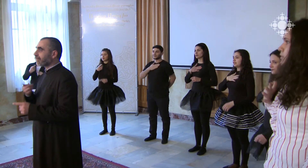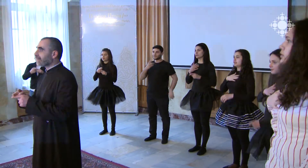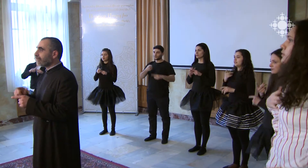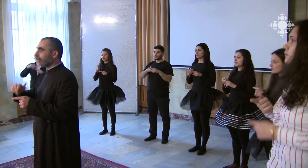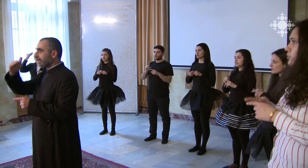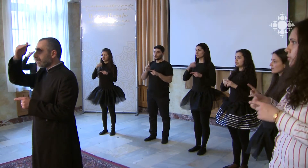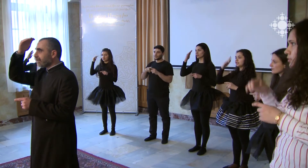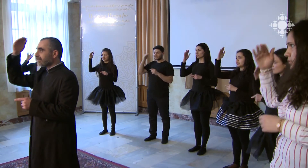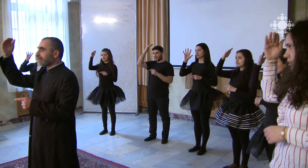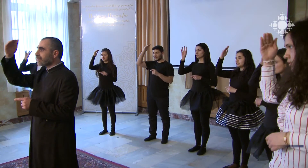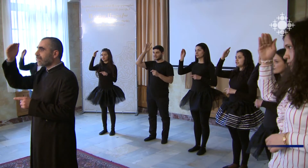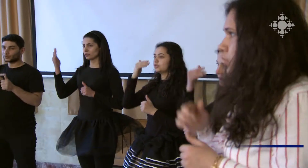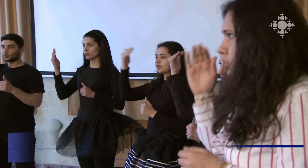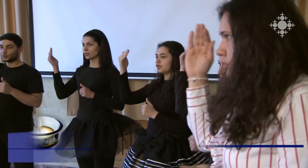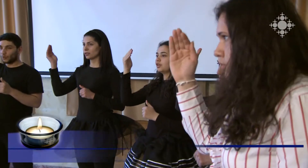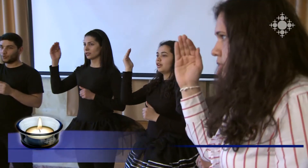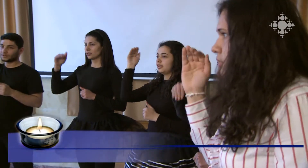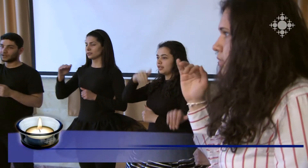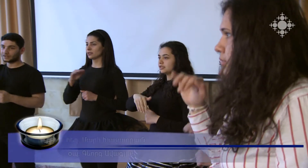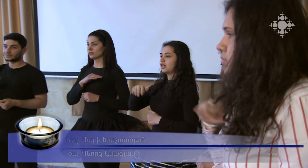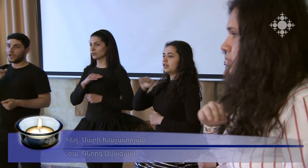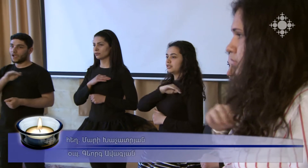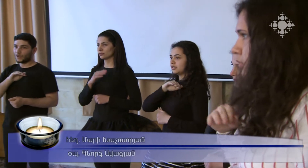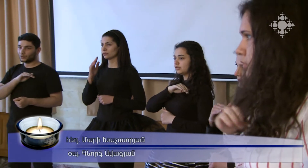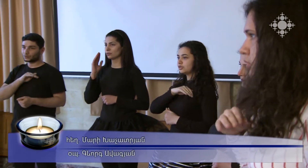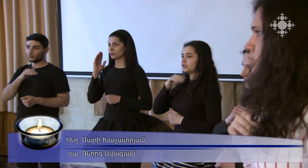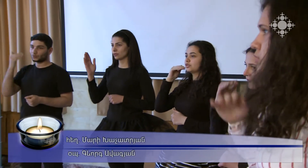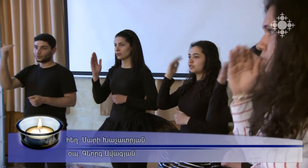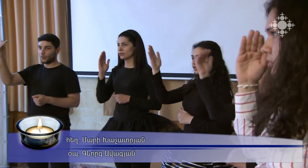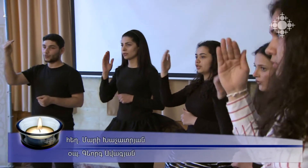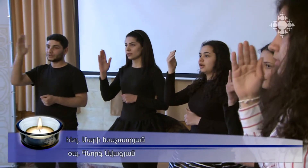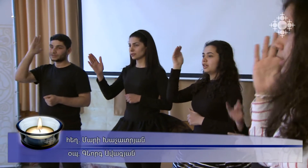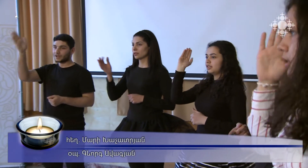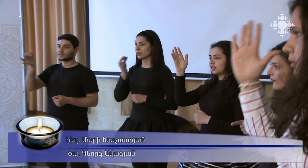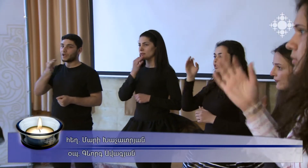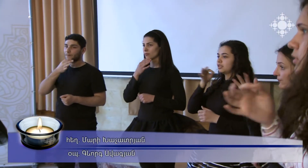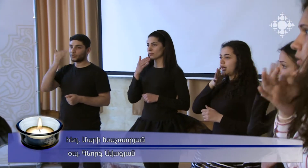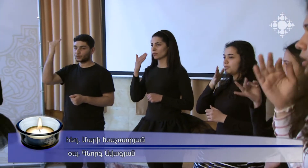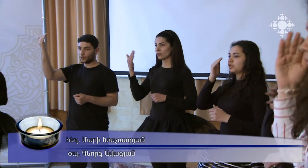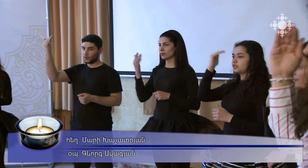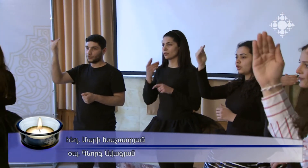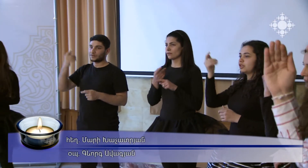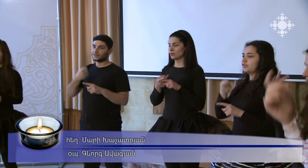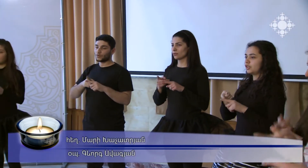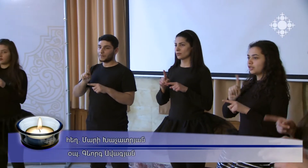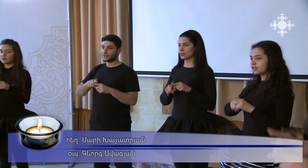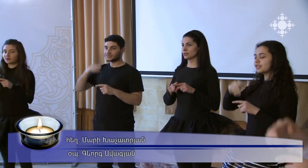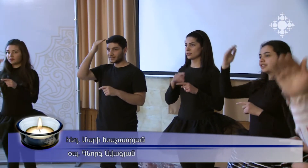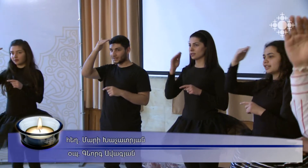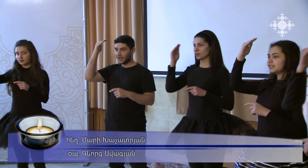Թեև նրանք կարողանում են կարդալ Աստվածաշունչը հայերեն, սակայն նրանց մայրենի լեզուն ժեստերի լեզուն է։ Աստվածաշունչը լիովին ընկալելու համար